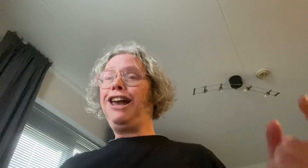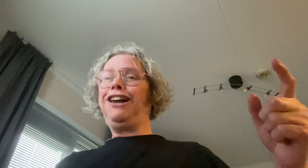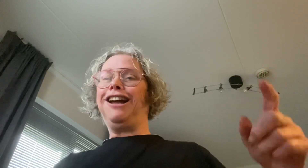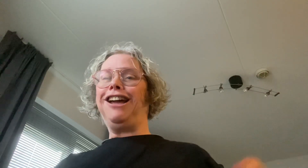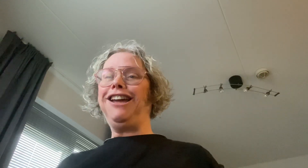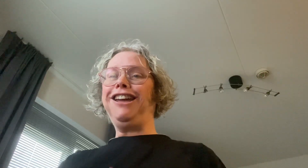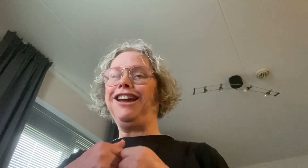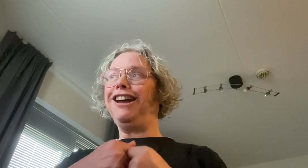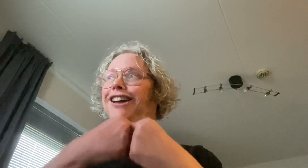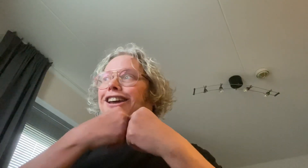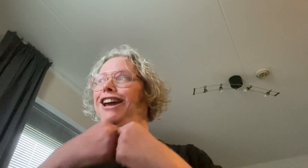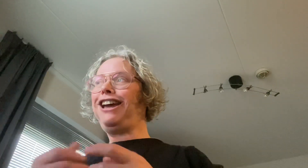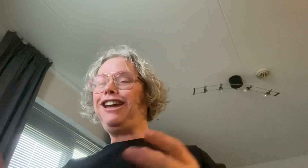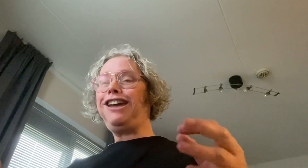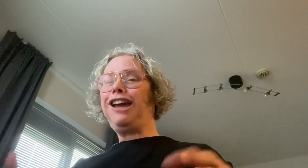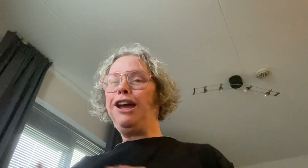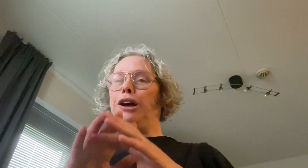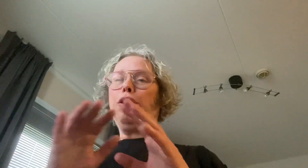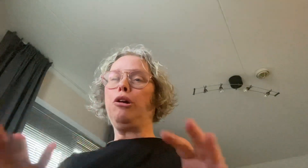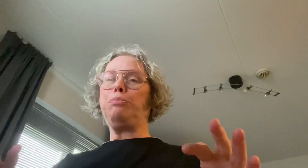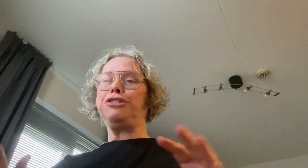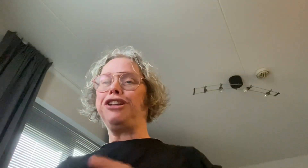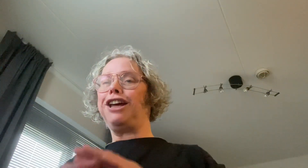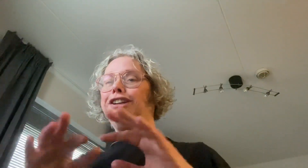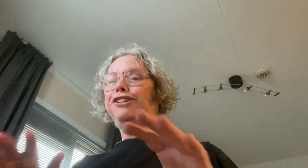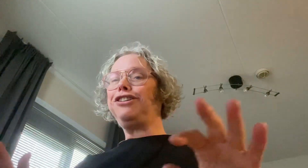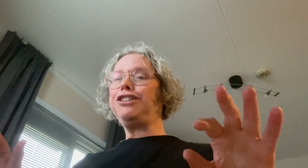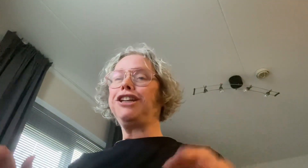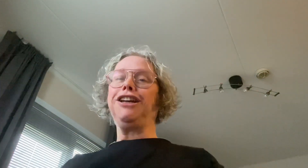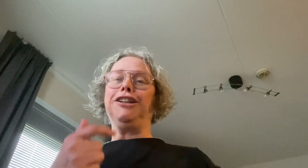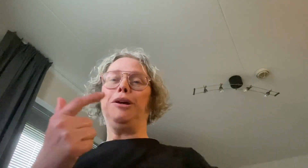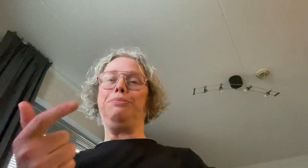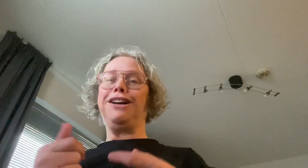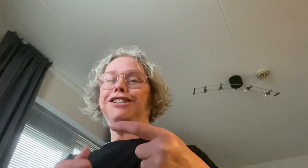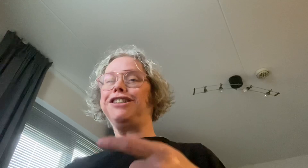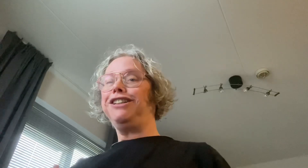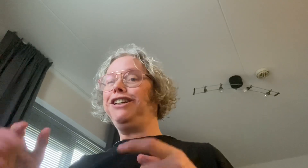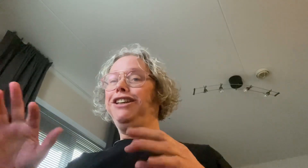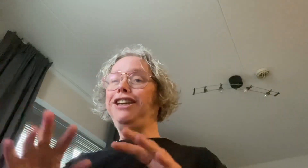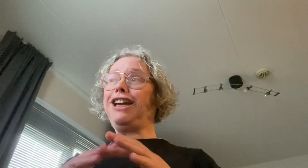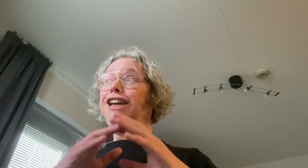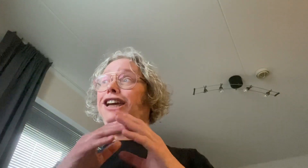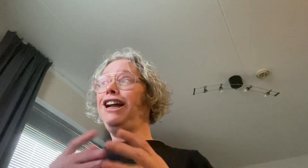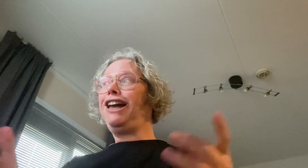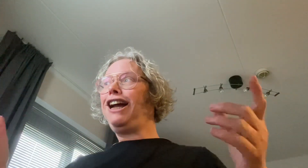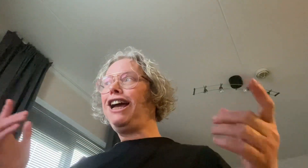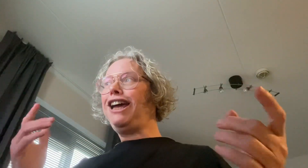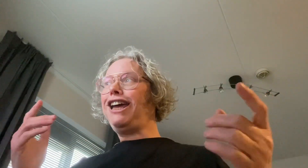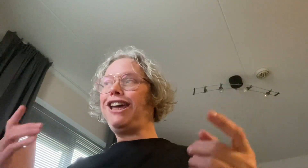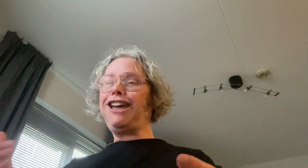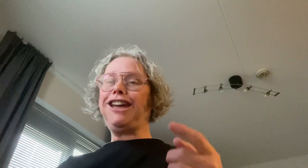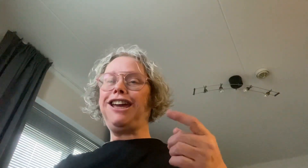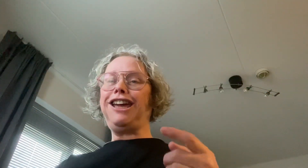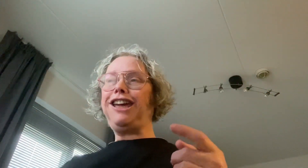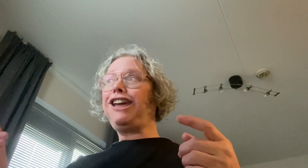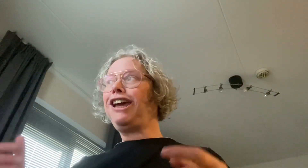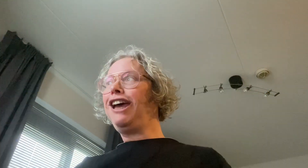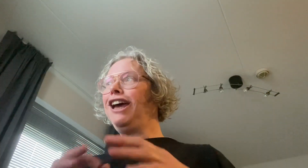Oeh. Hey. Hey, hey, Rob Stenders, de beste jee. Hey, hey,